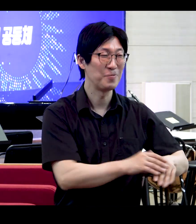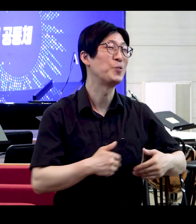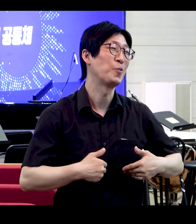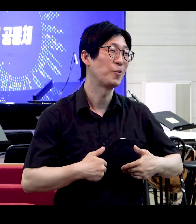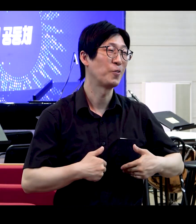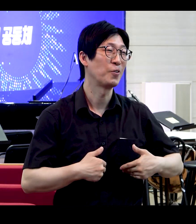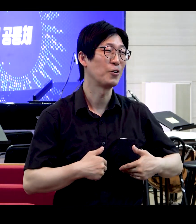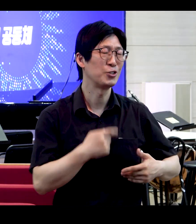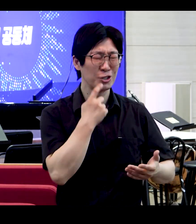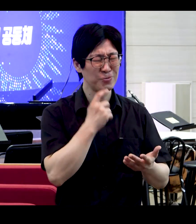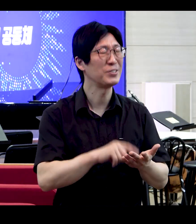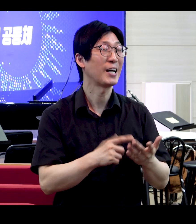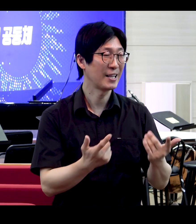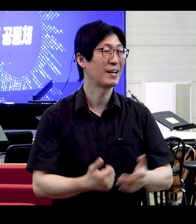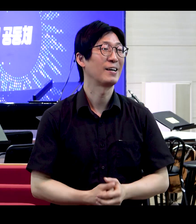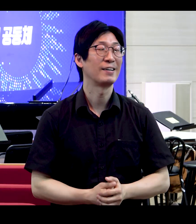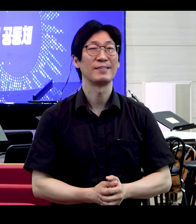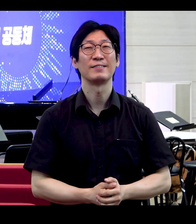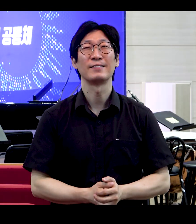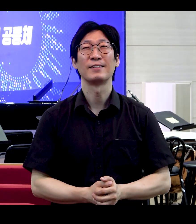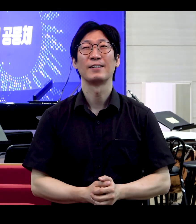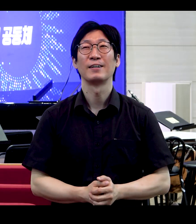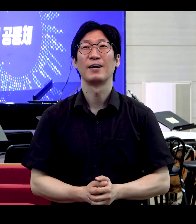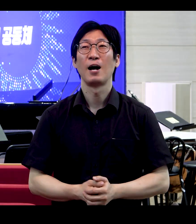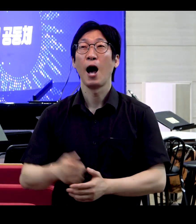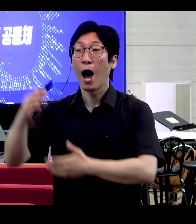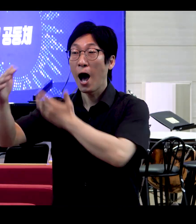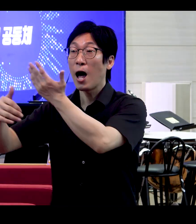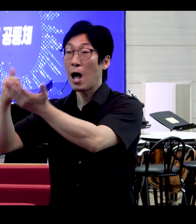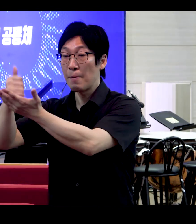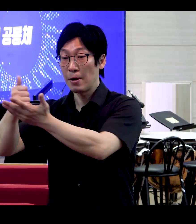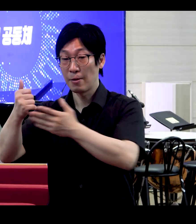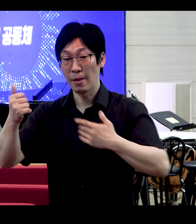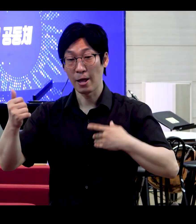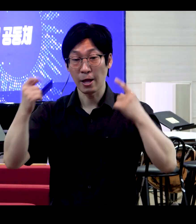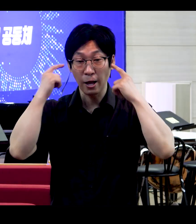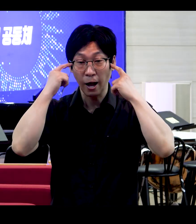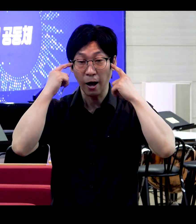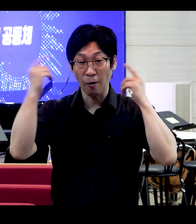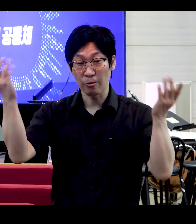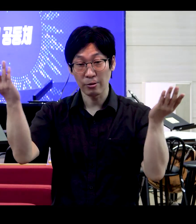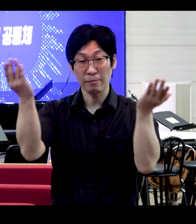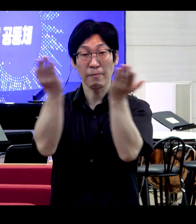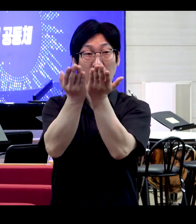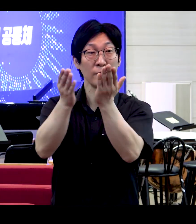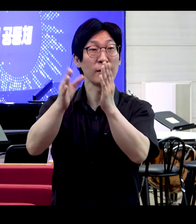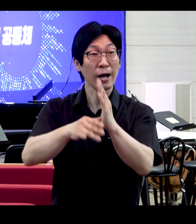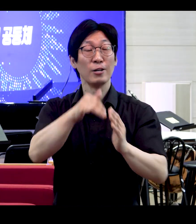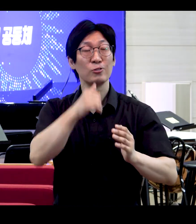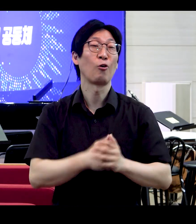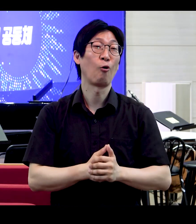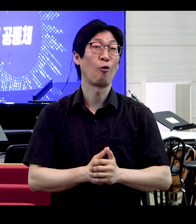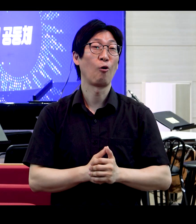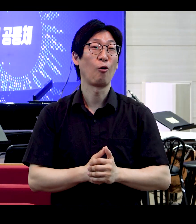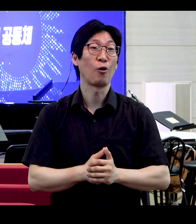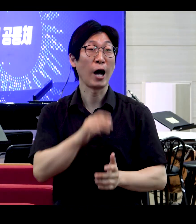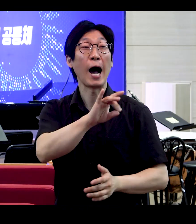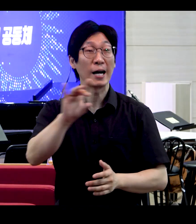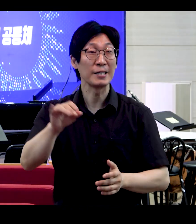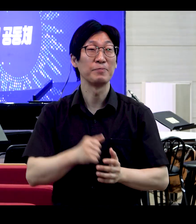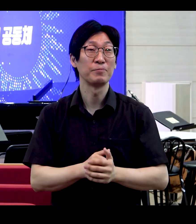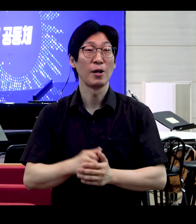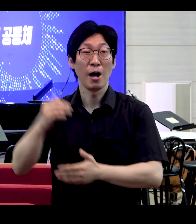쉬운 게 아니에요. 물론 어떤 경우 보면 하나님의 생각과 내 생각이 딱 맞을 때가 있어요.